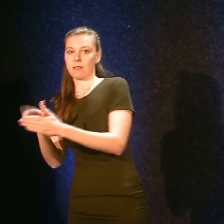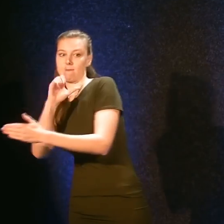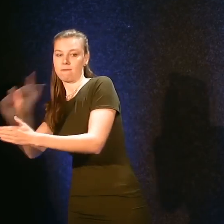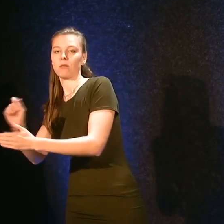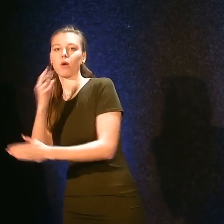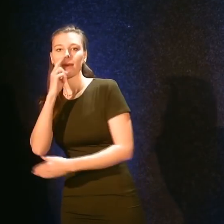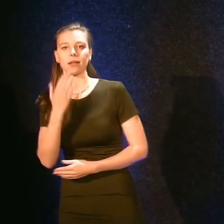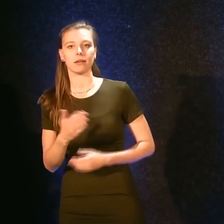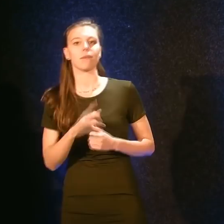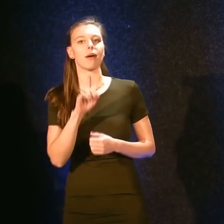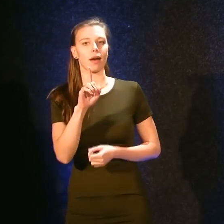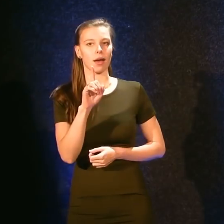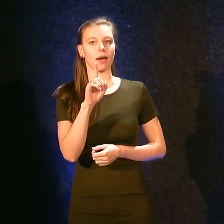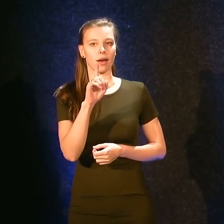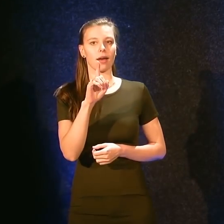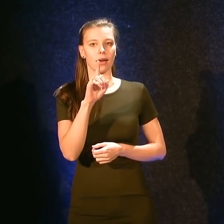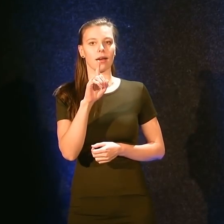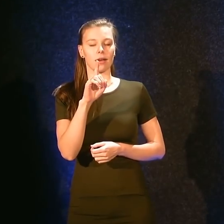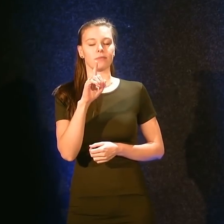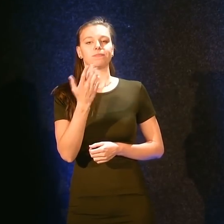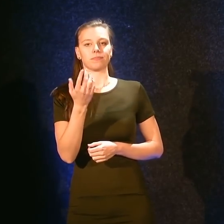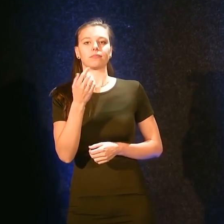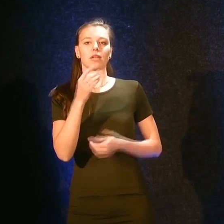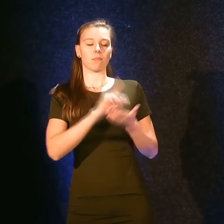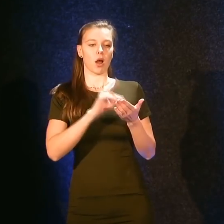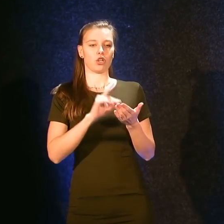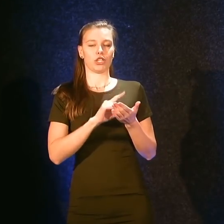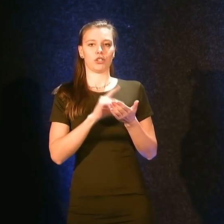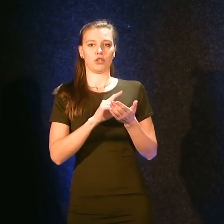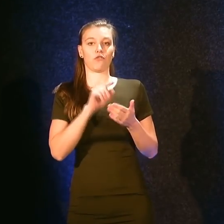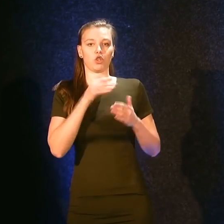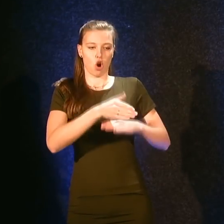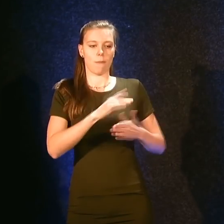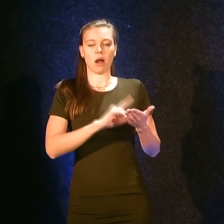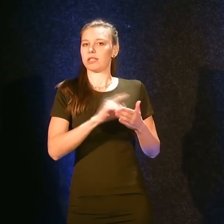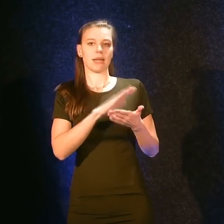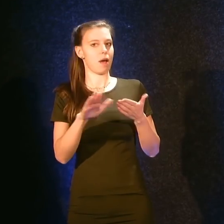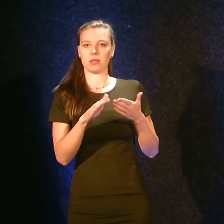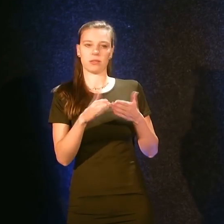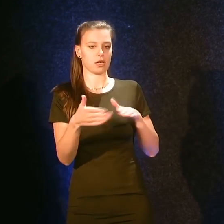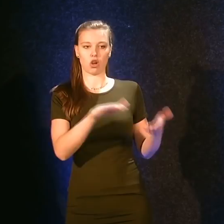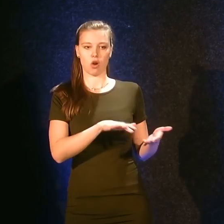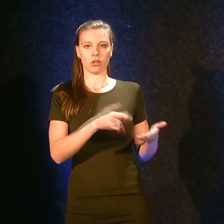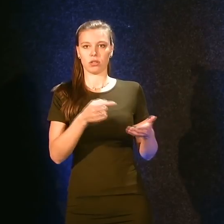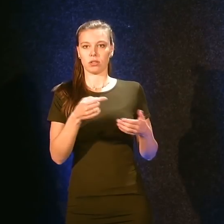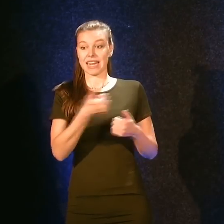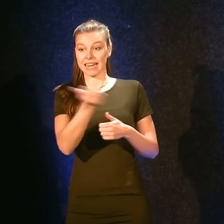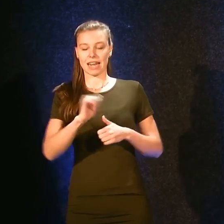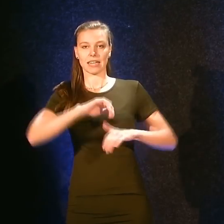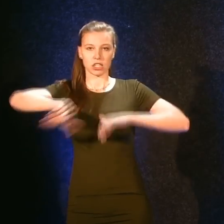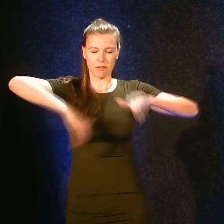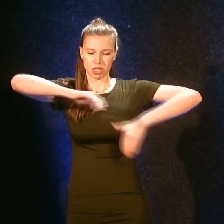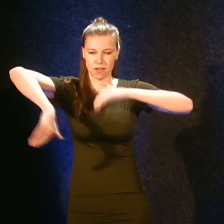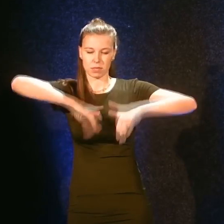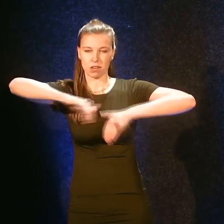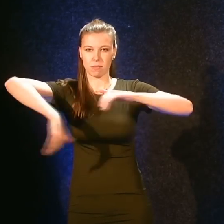uiteindelijk, omwille van Paulus, wordt er helemaal niemand gedood. Ze zwemmen en op wrakstukken komen ze uiteindelijk aan